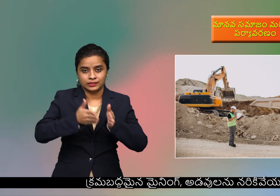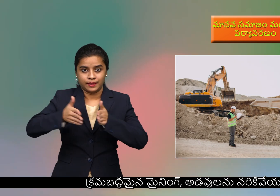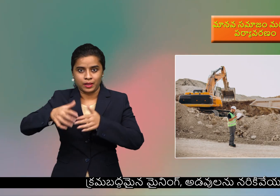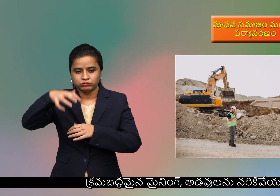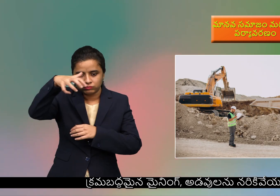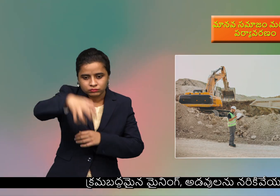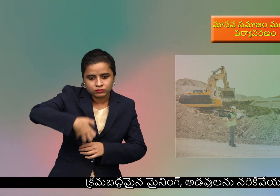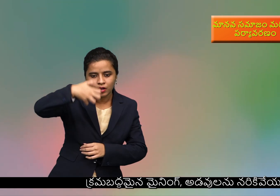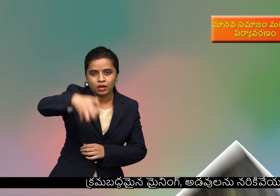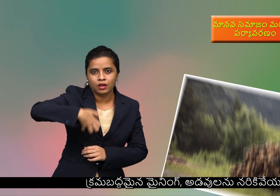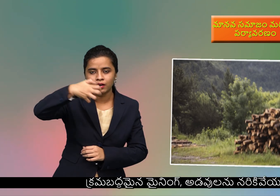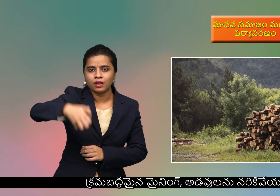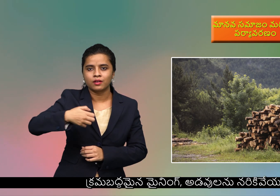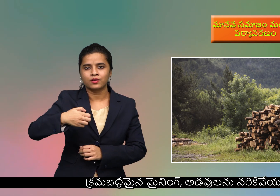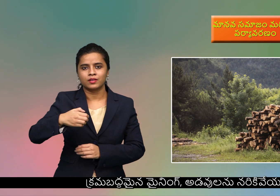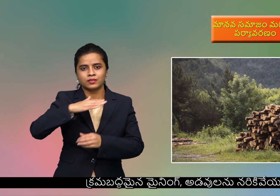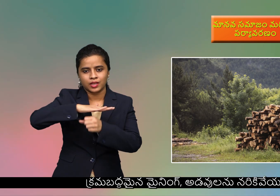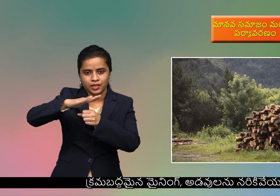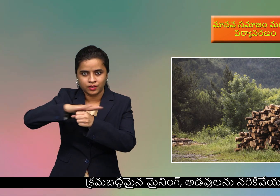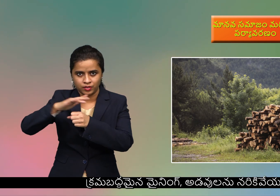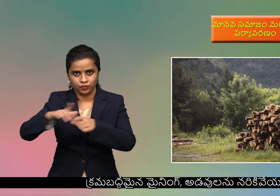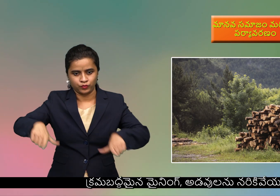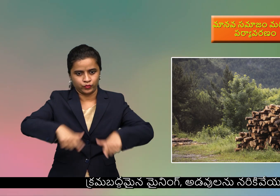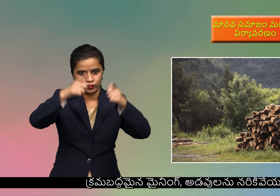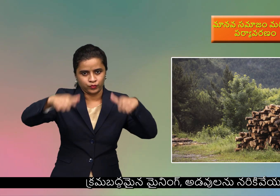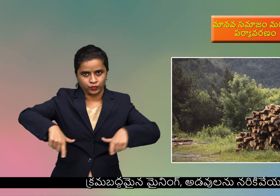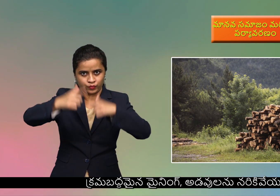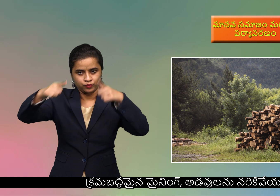క్రమబద్ధమైన మైనింగ్, అడవులను నరికివేయడం